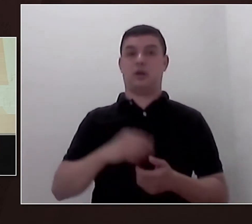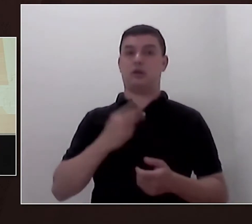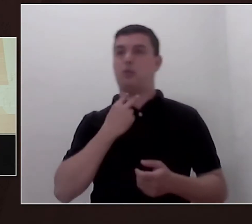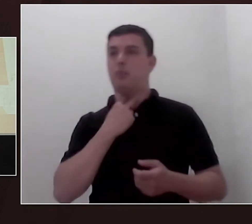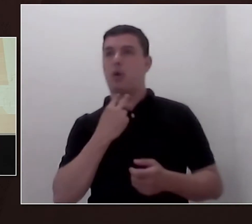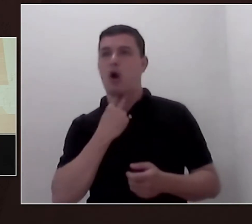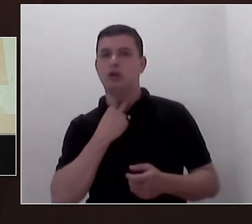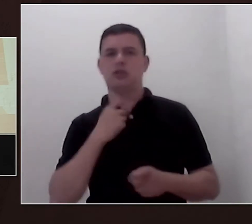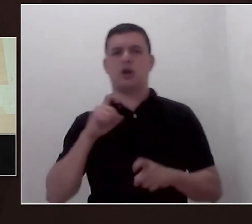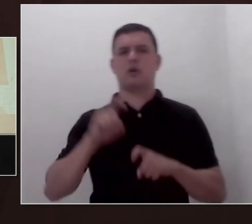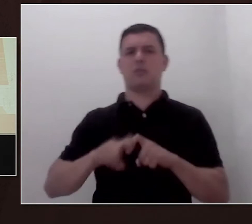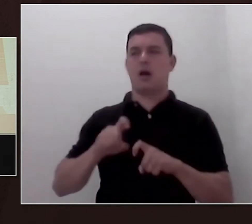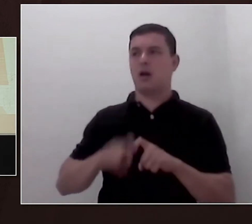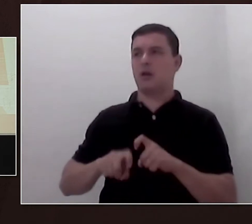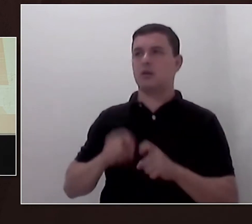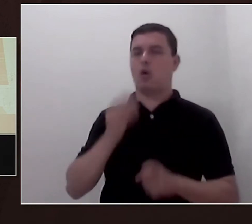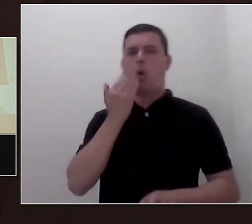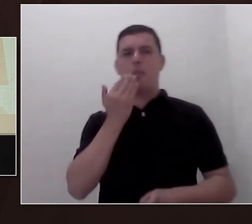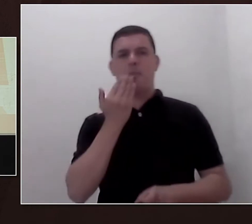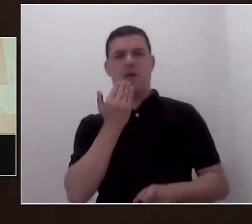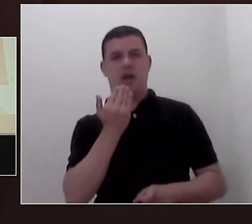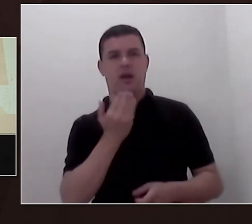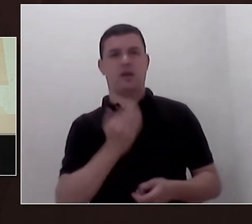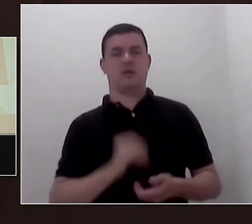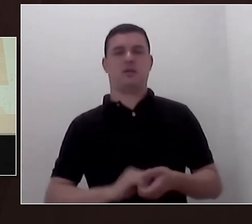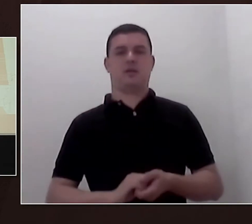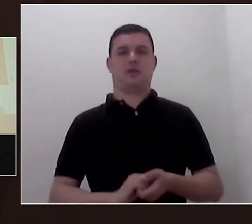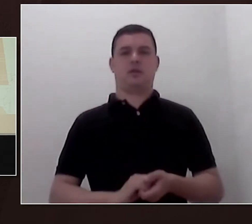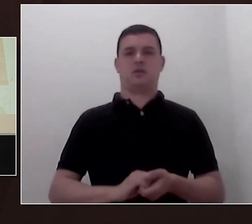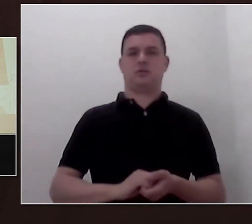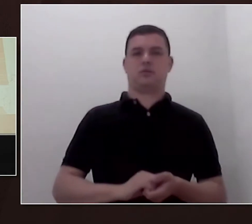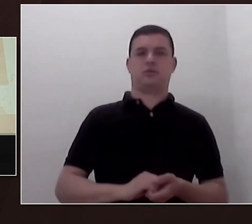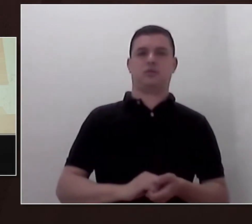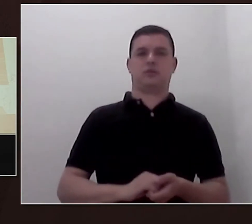alimento, abstinência de dias, etc, etc. Então,